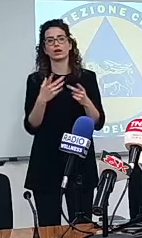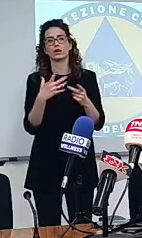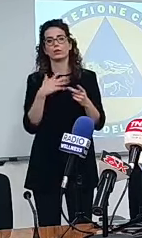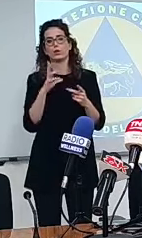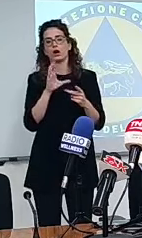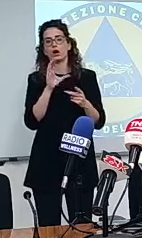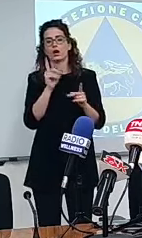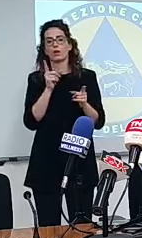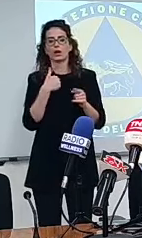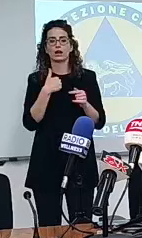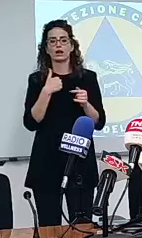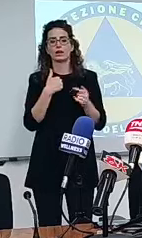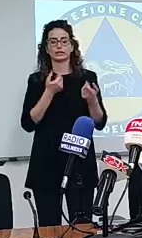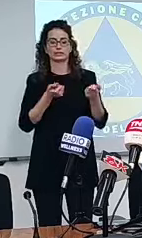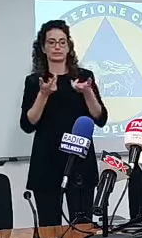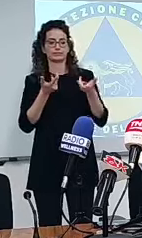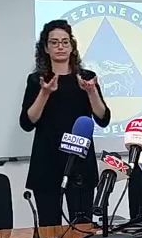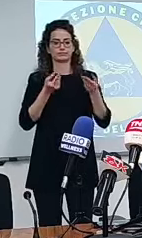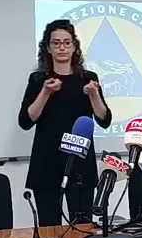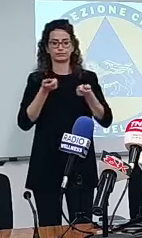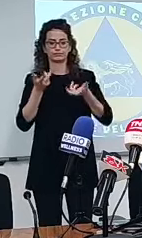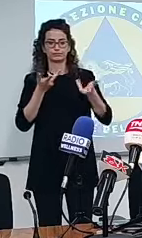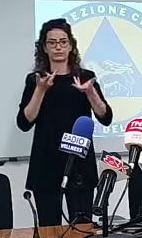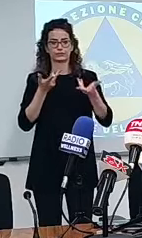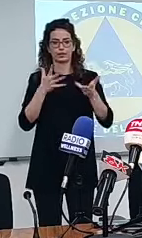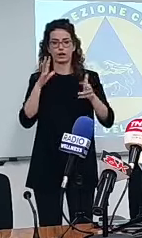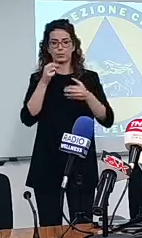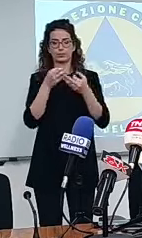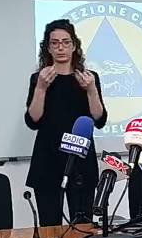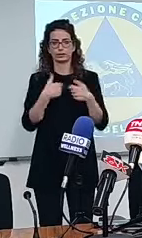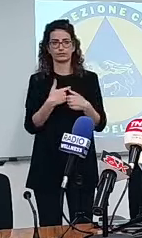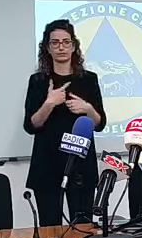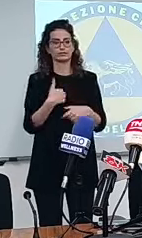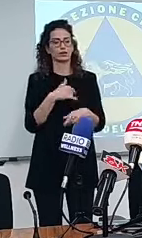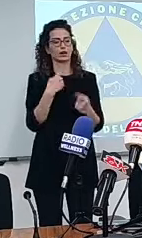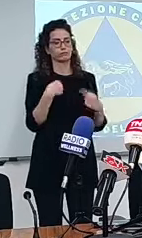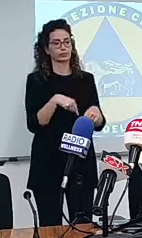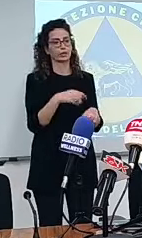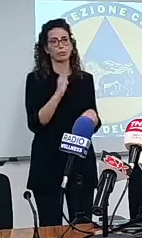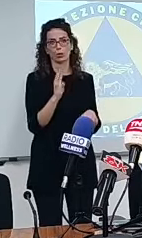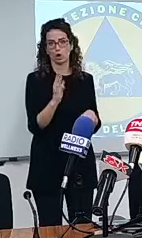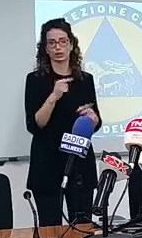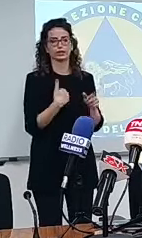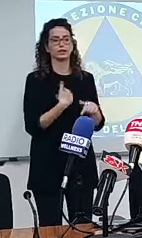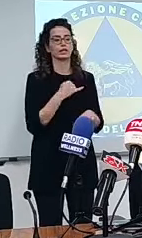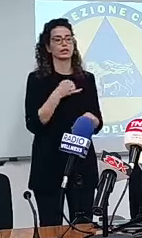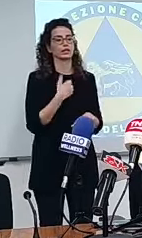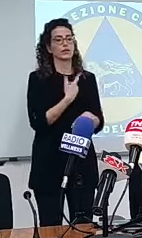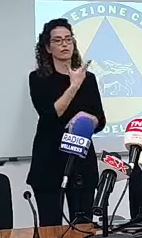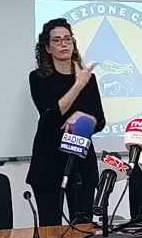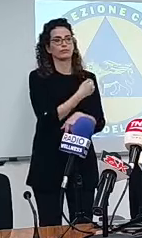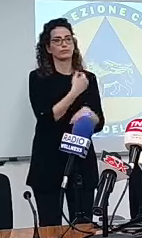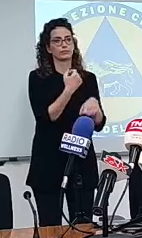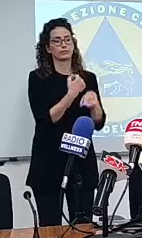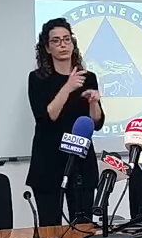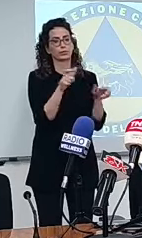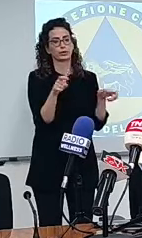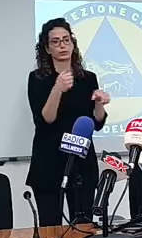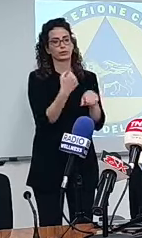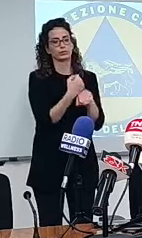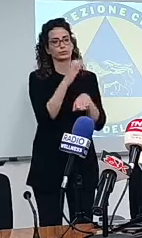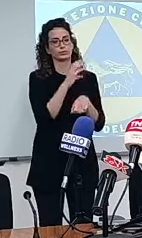la quadra, che so non essere facile su questo. Bene. Sì, su questo la vaccinazione degli stagionali, dei